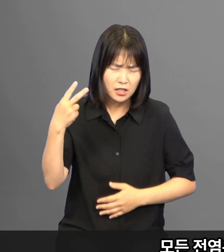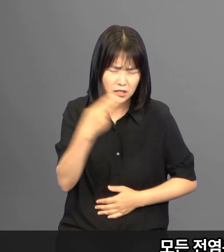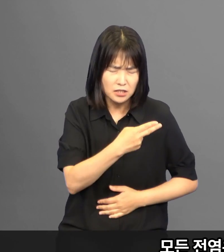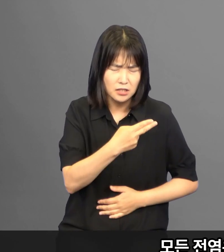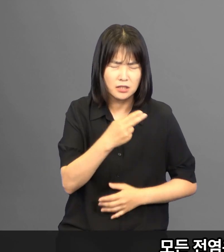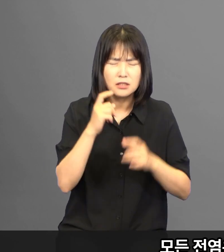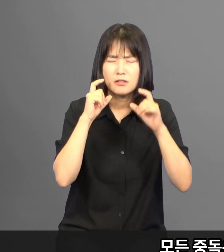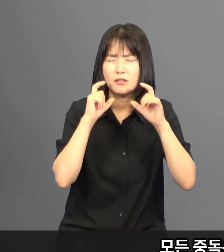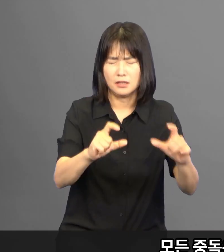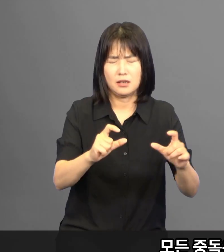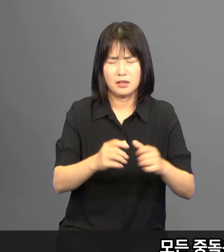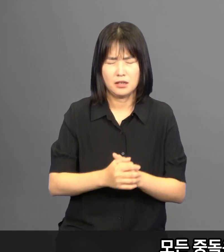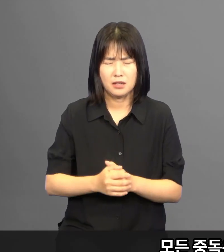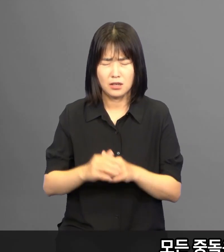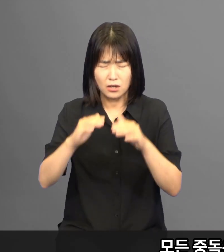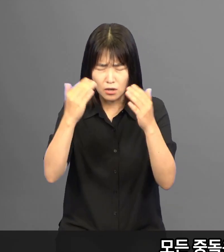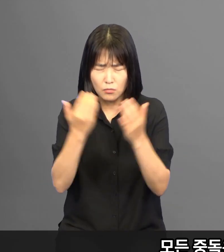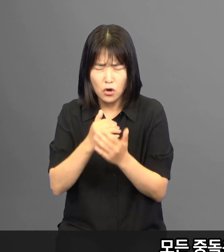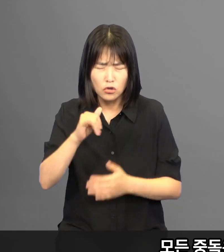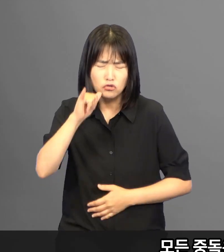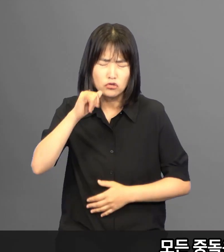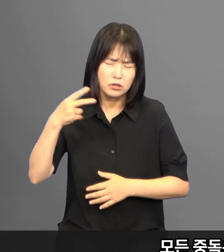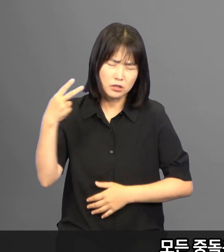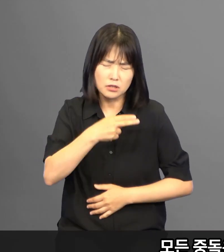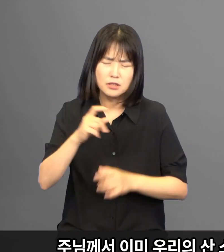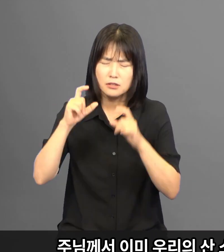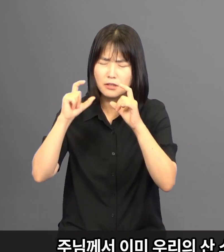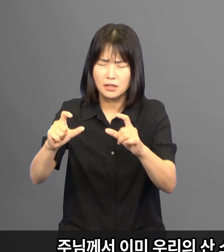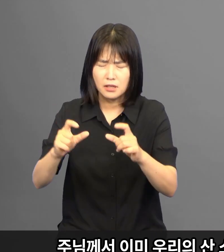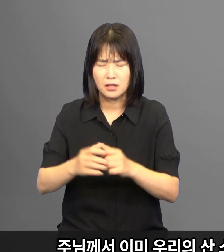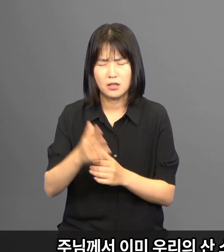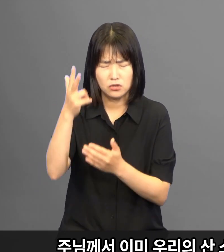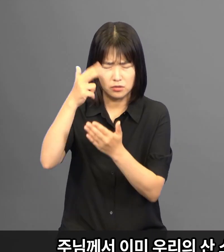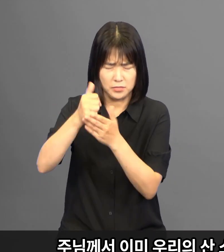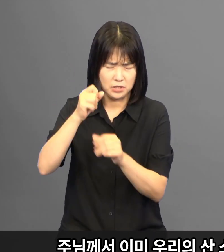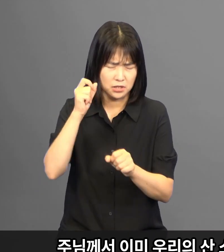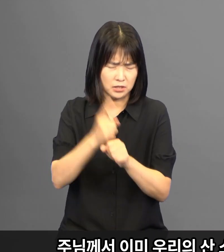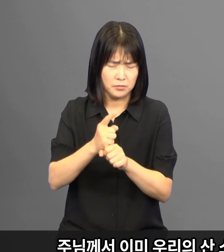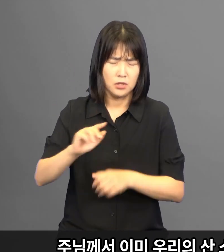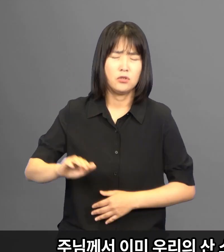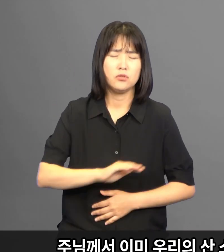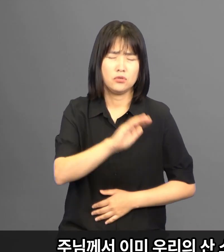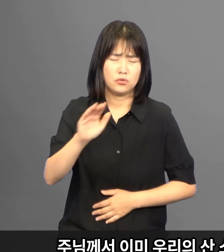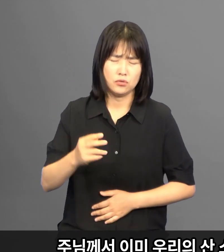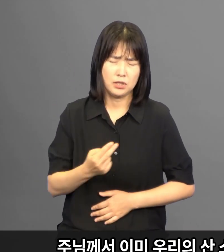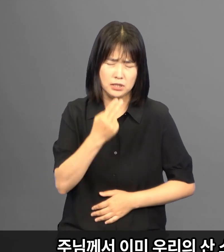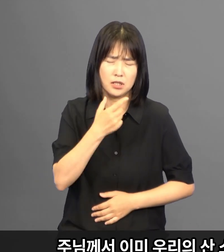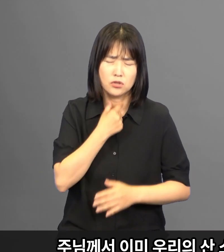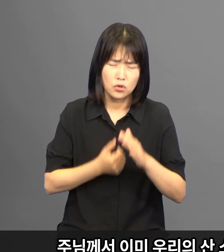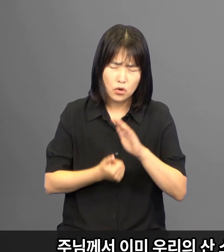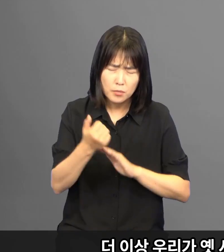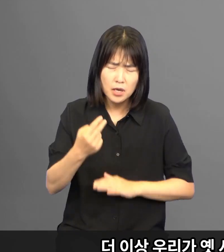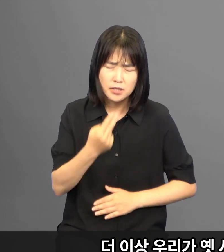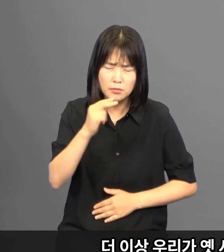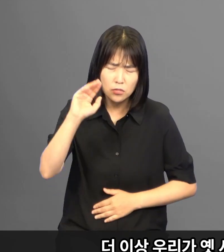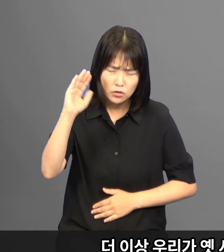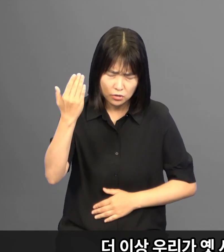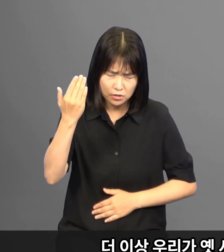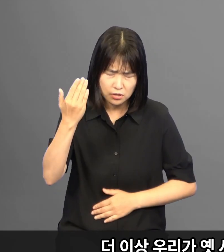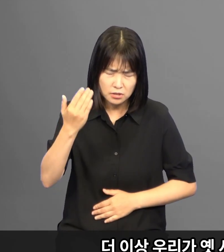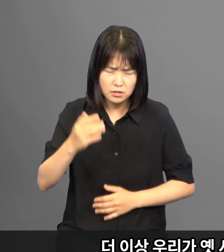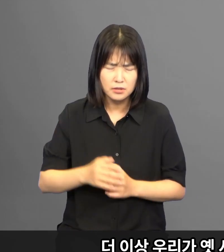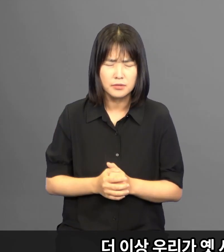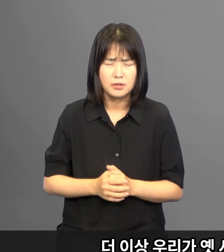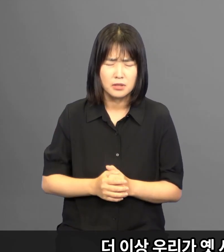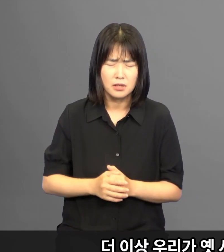끊어질 지어다. 모든 중독은 끊어질 지어다. 주님께서 이미 우리의 산소망이 되시고 생명이 되셨사오니 더 이상